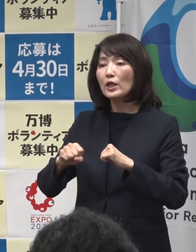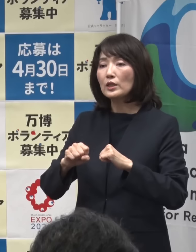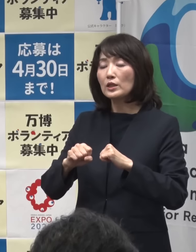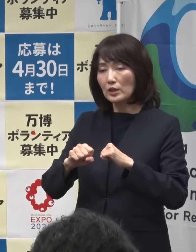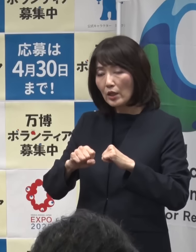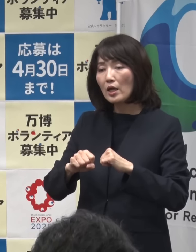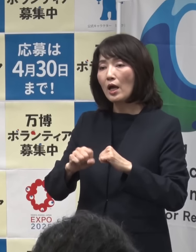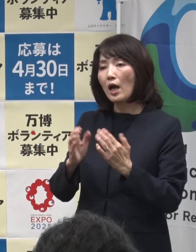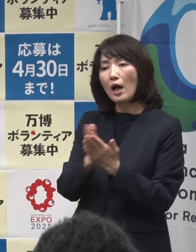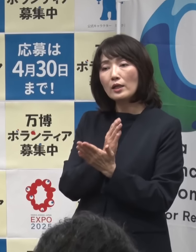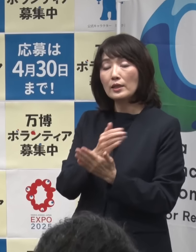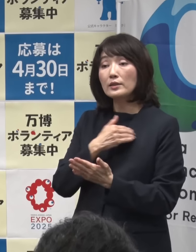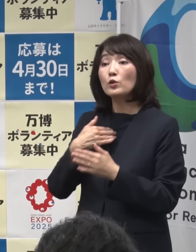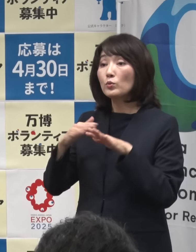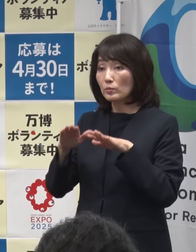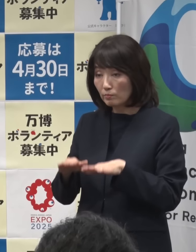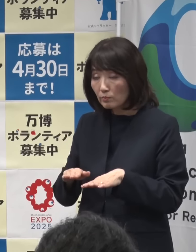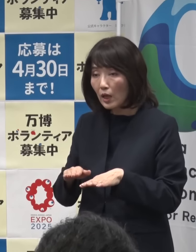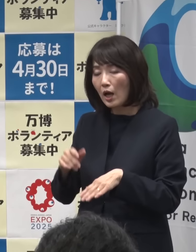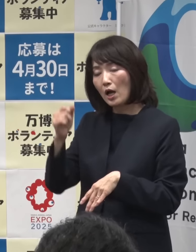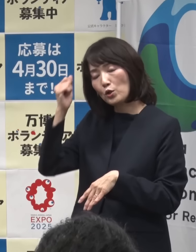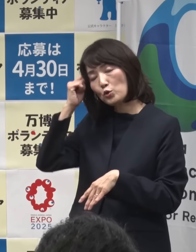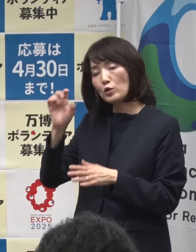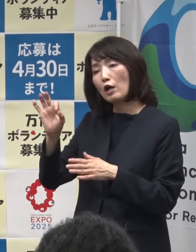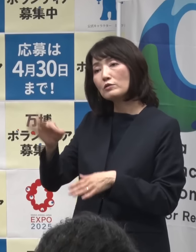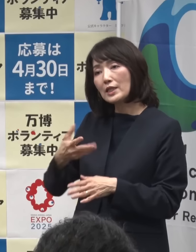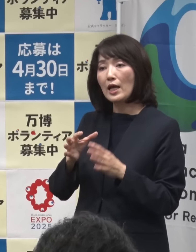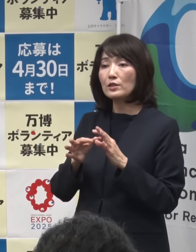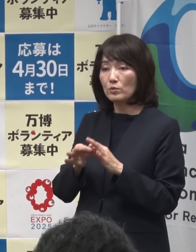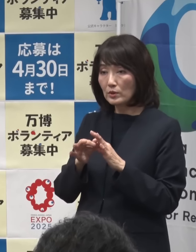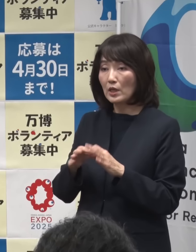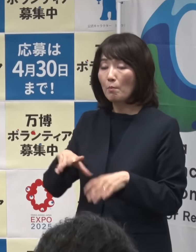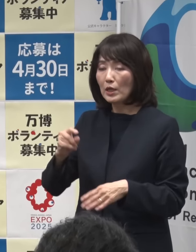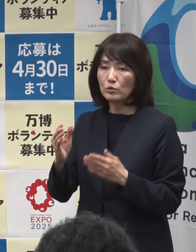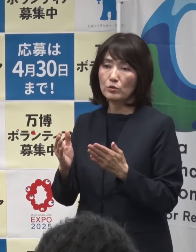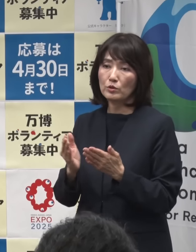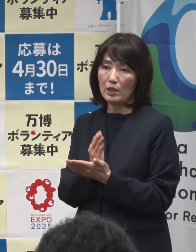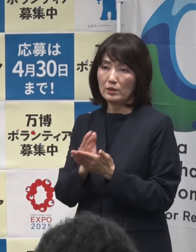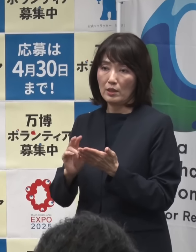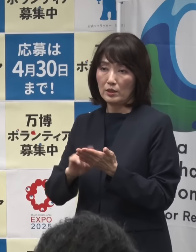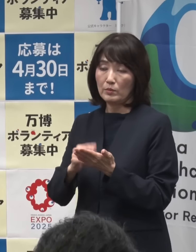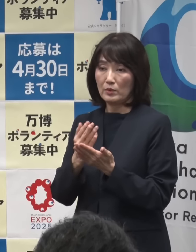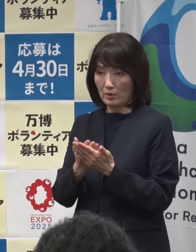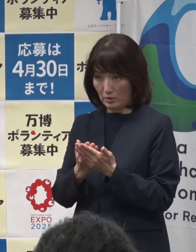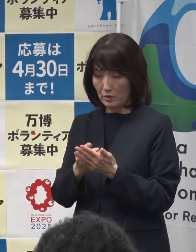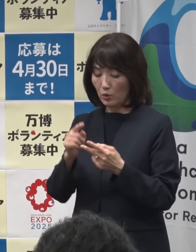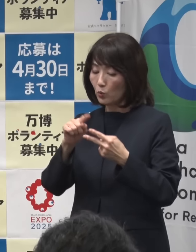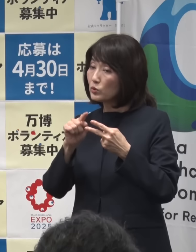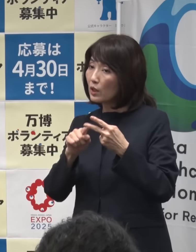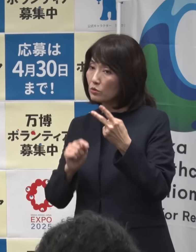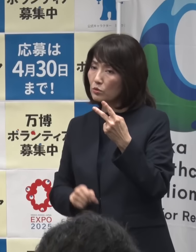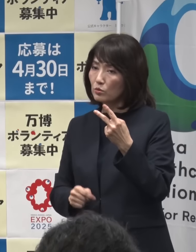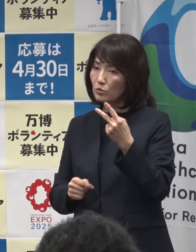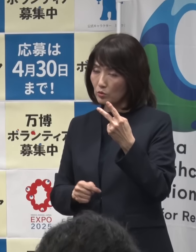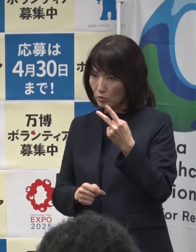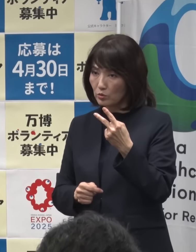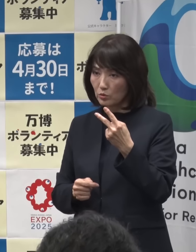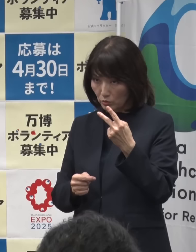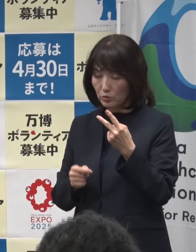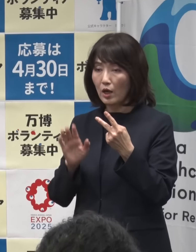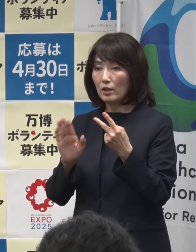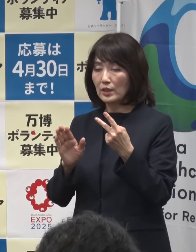るこの時期において宿泊税についてはまずはあの判断をしてもらう、まあ、これあの 2点ちょっと諮問をし